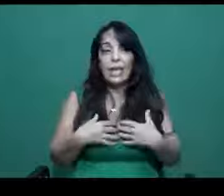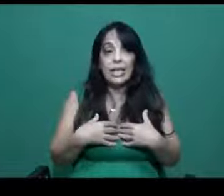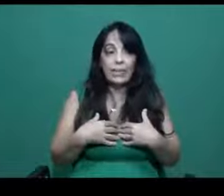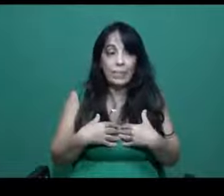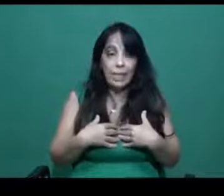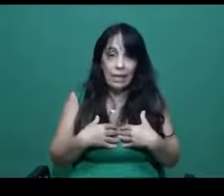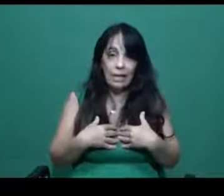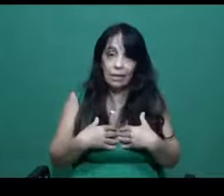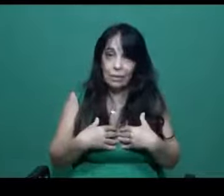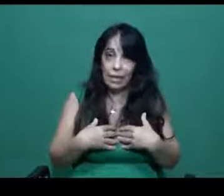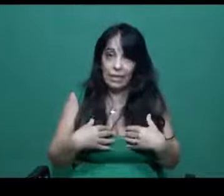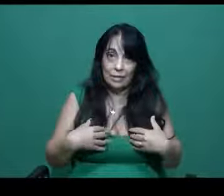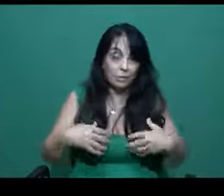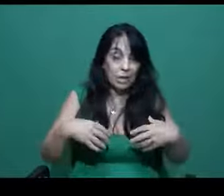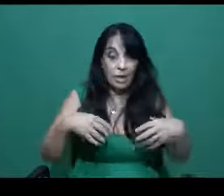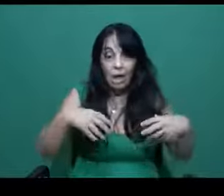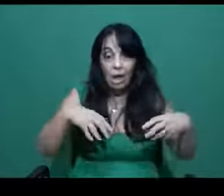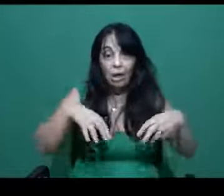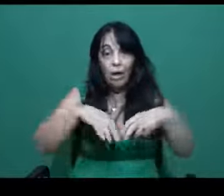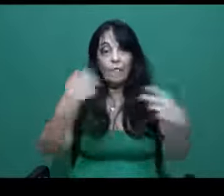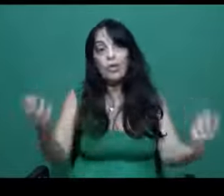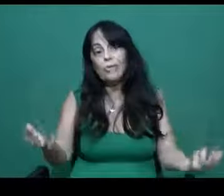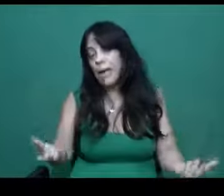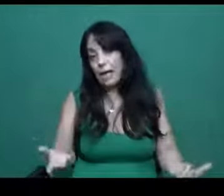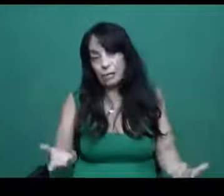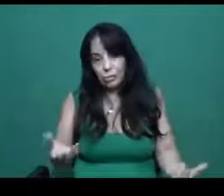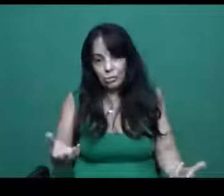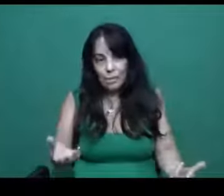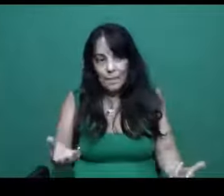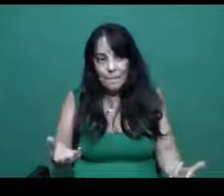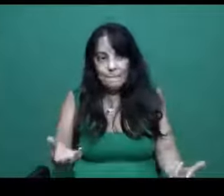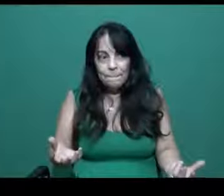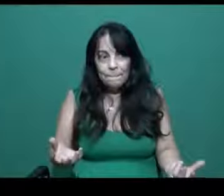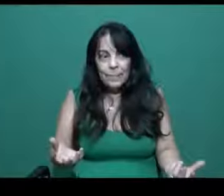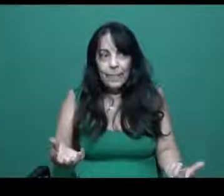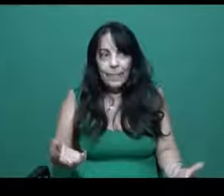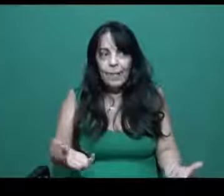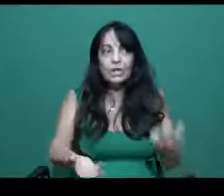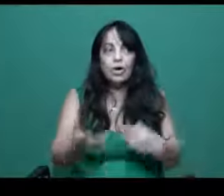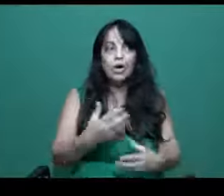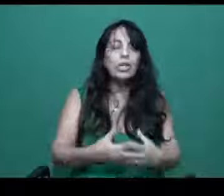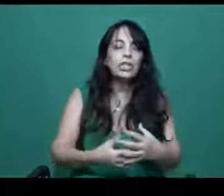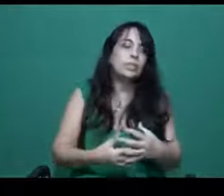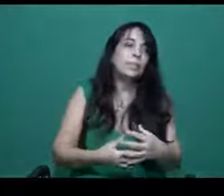estava aprendendo com eles, porque não havia um método. Mas hoje,